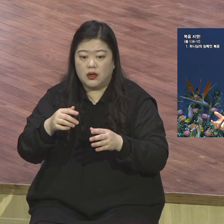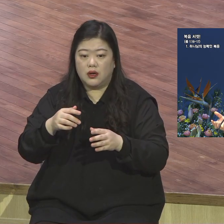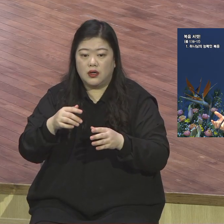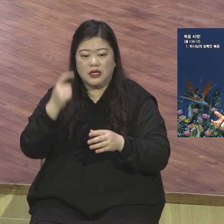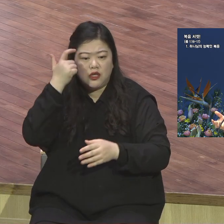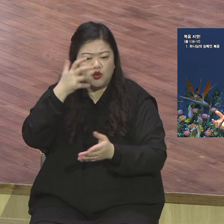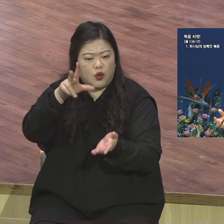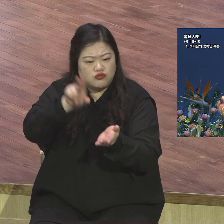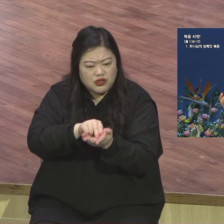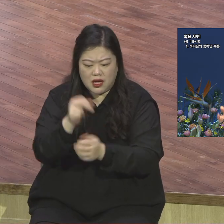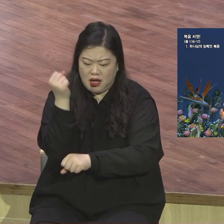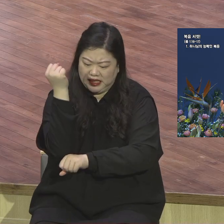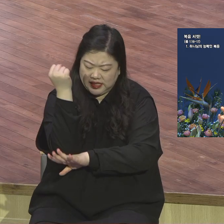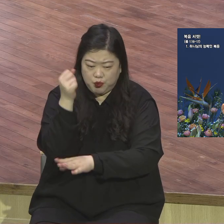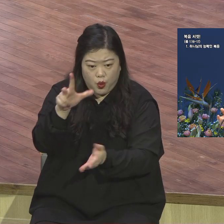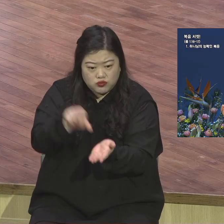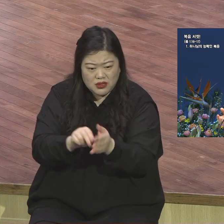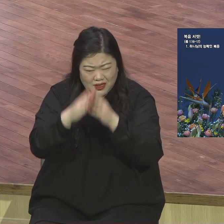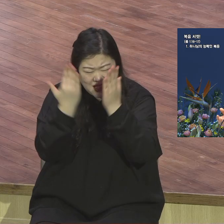문제.